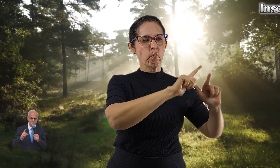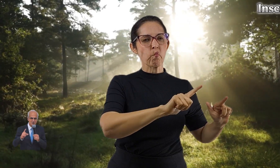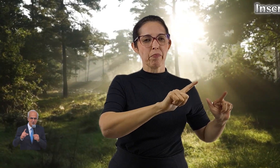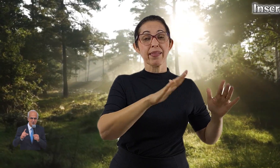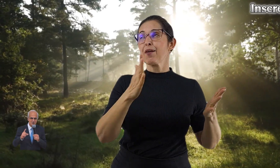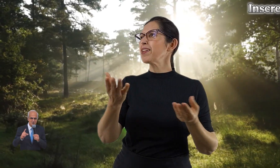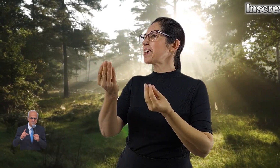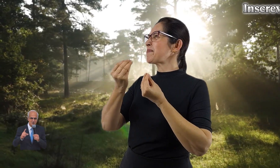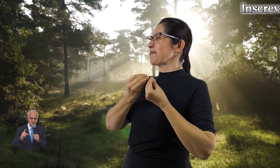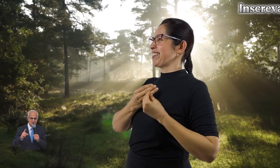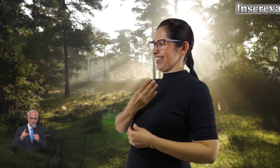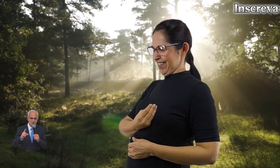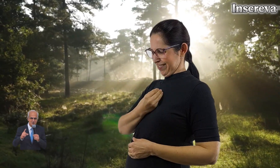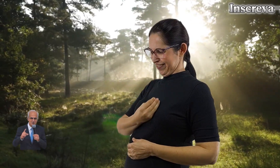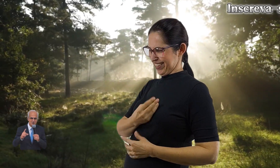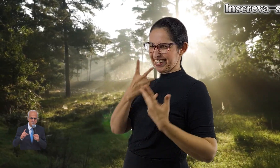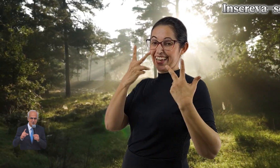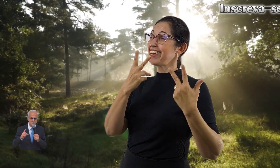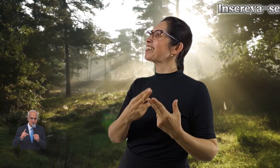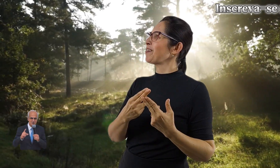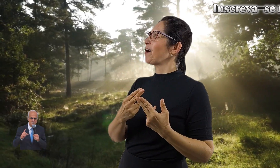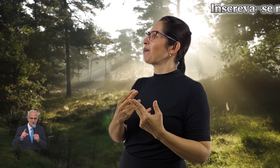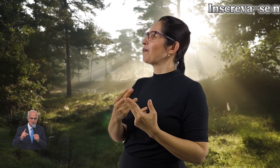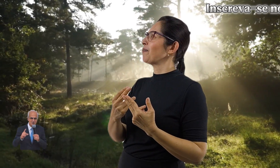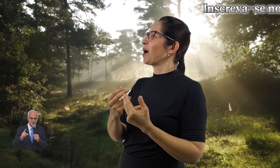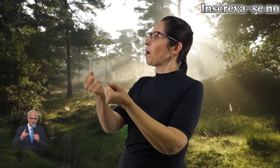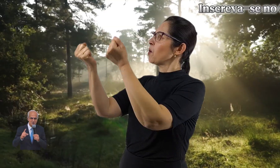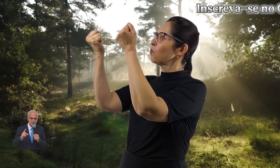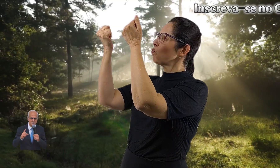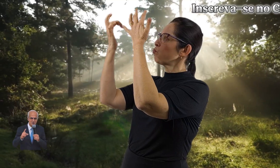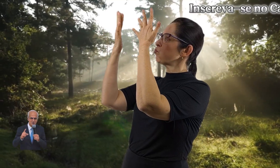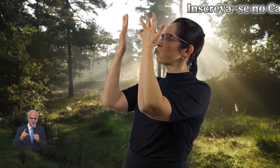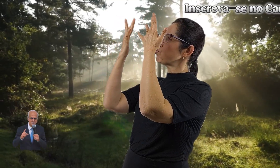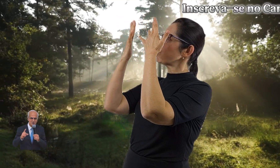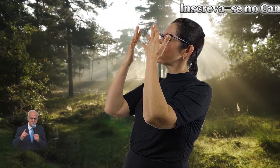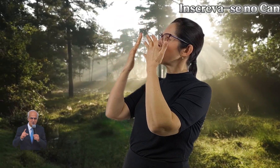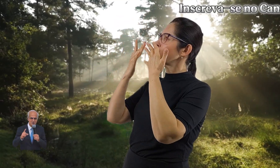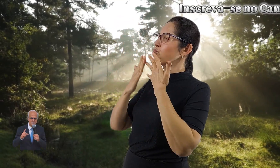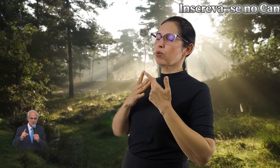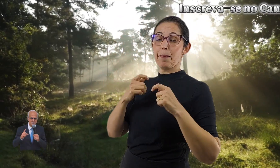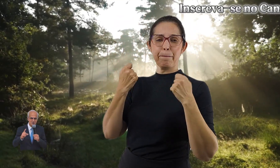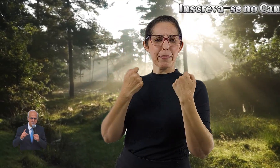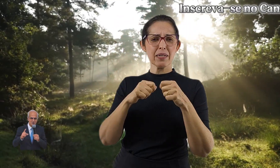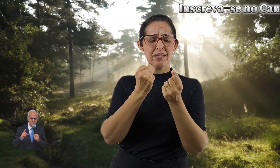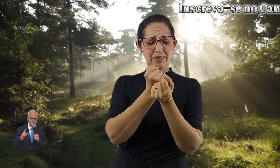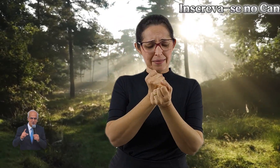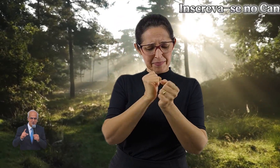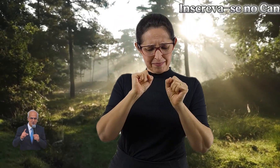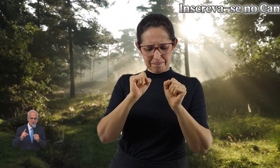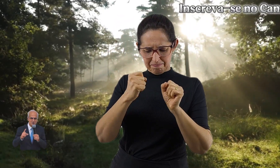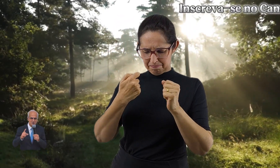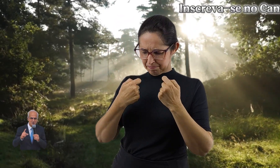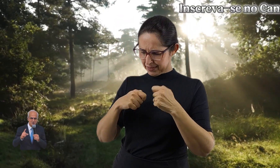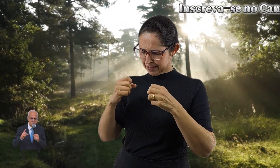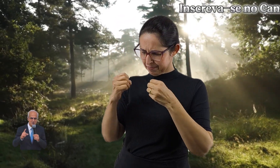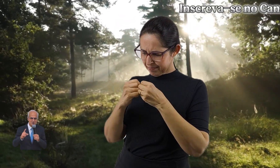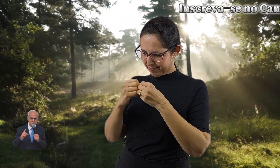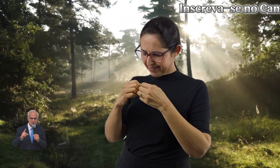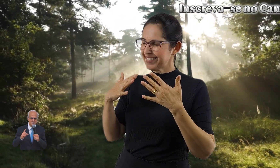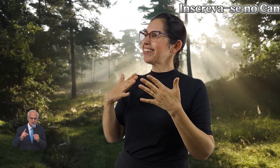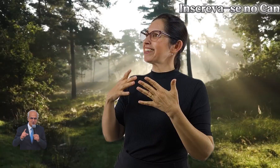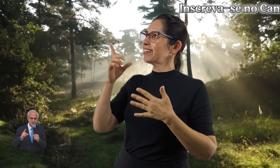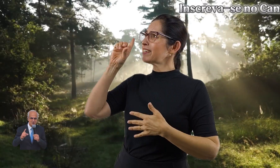coração puro. Mas Senhor, é o isopo, eu preciso da libertação, eu preciso de um milagre. É o Senhor que